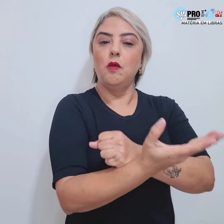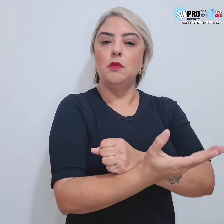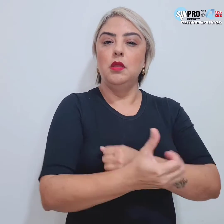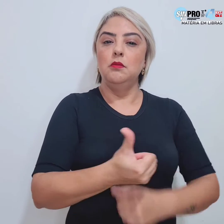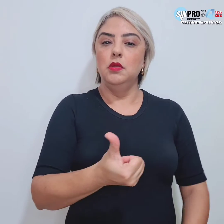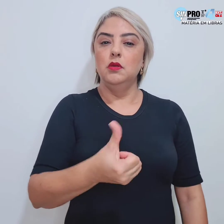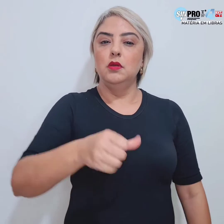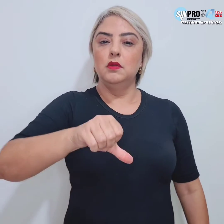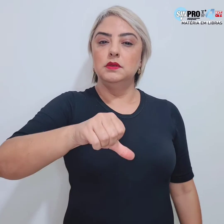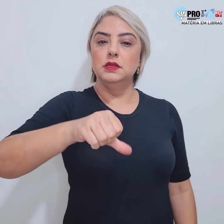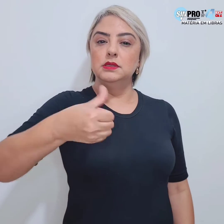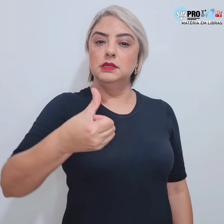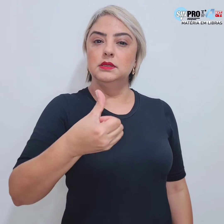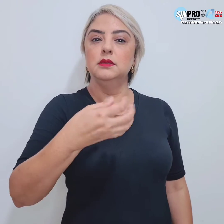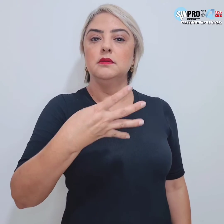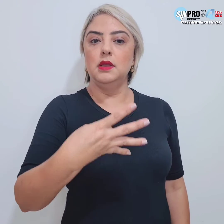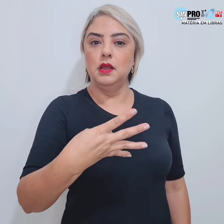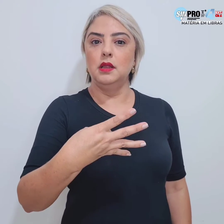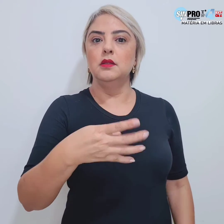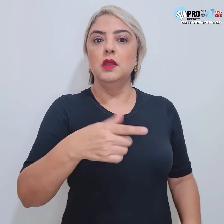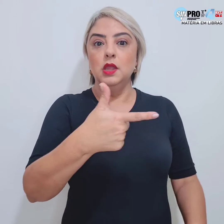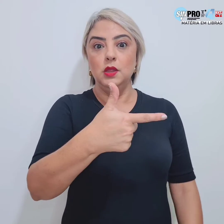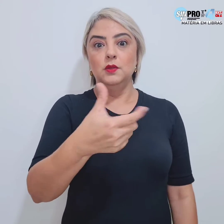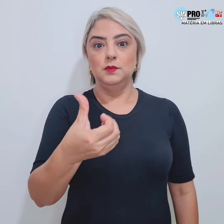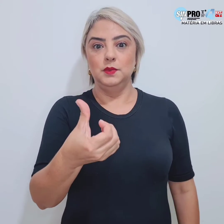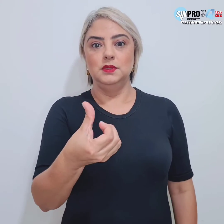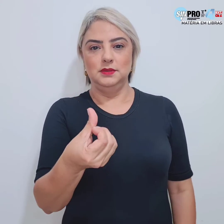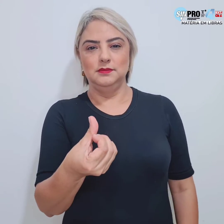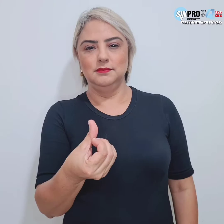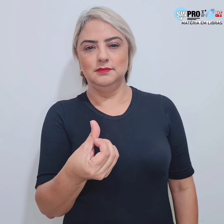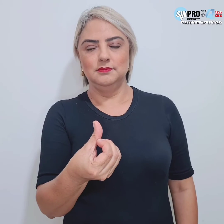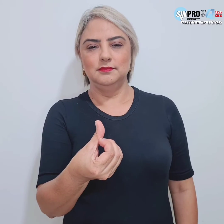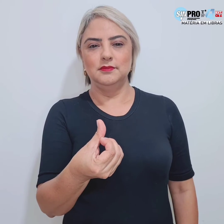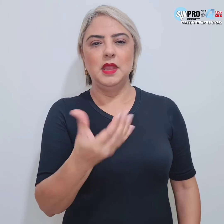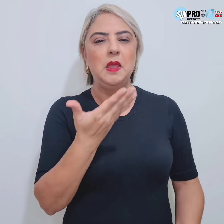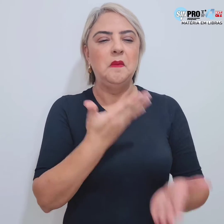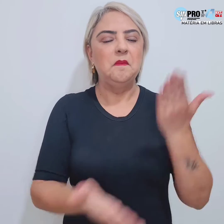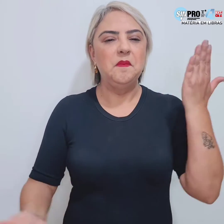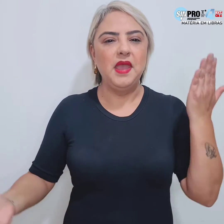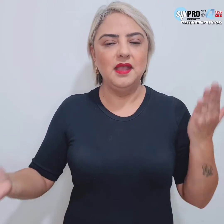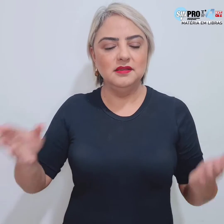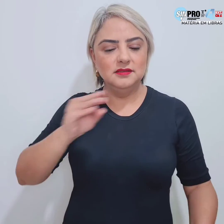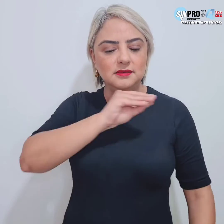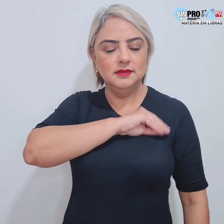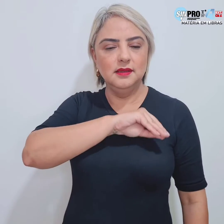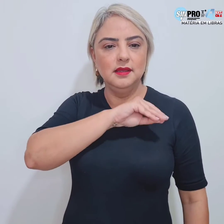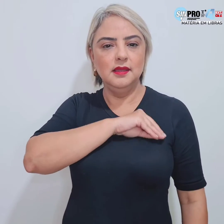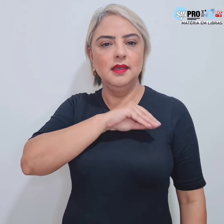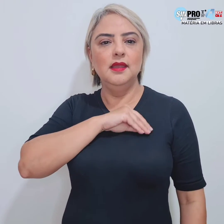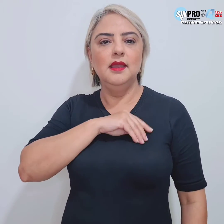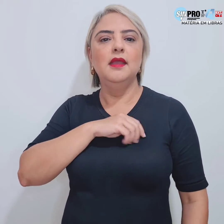e 2016 perde renda e paga o pato.